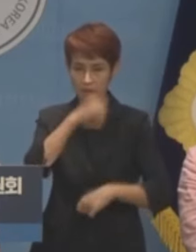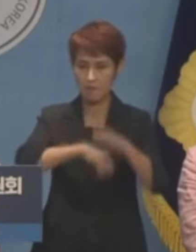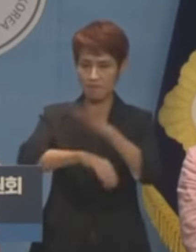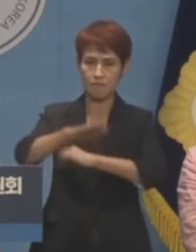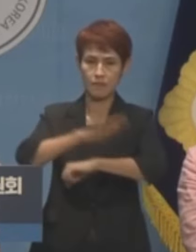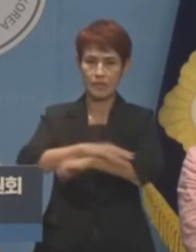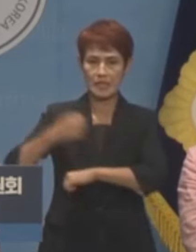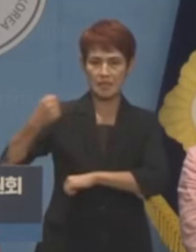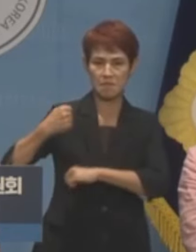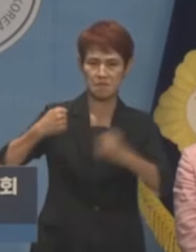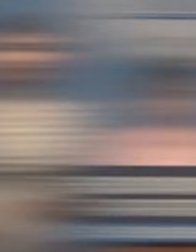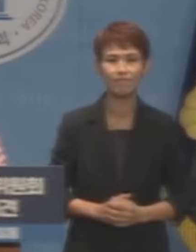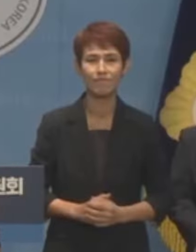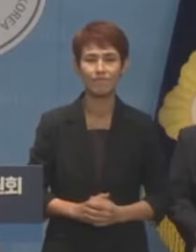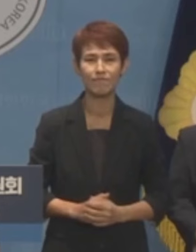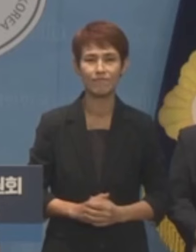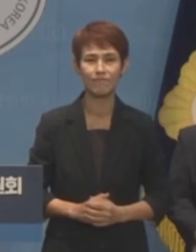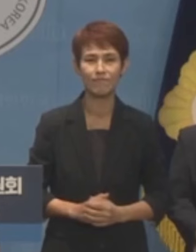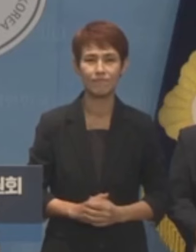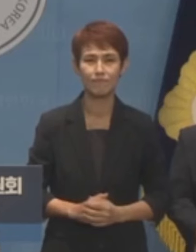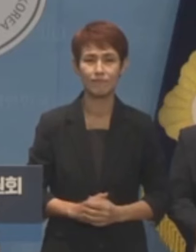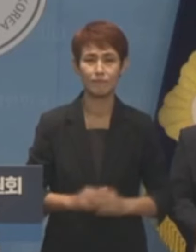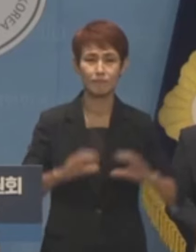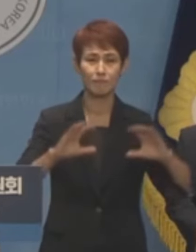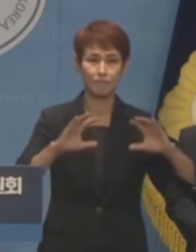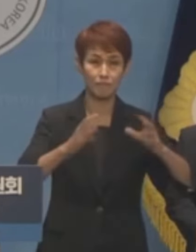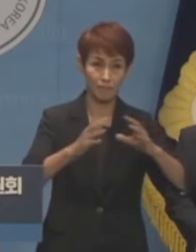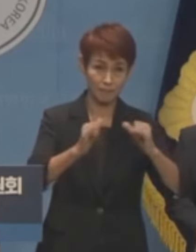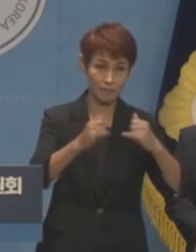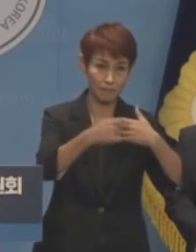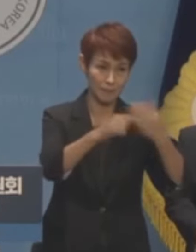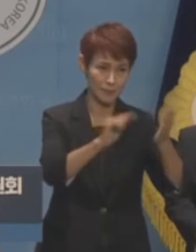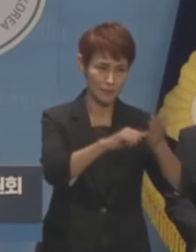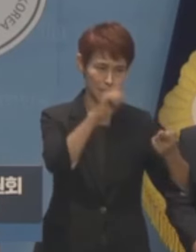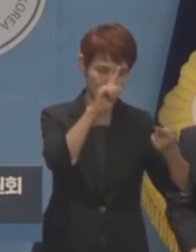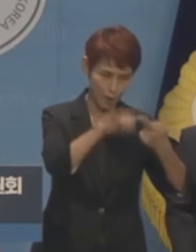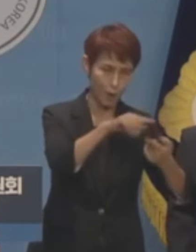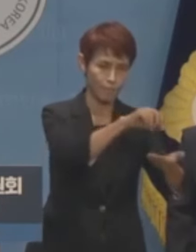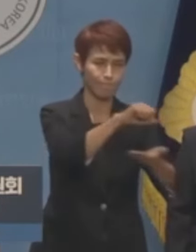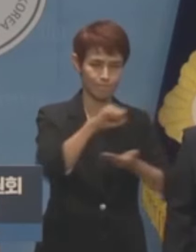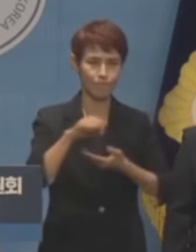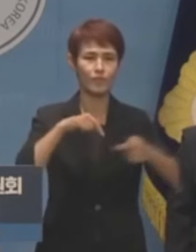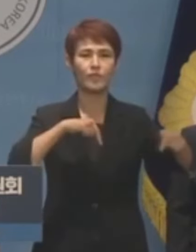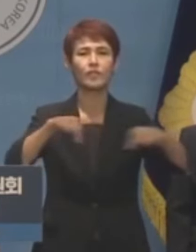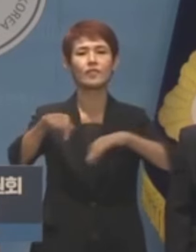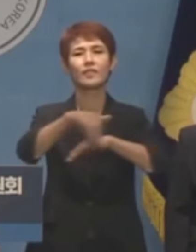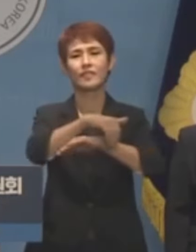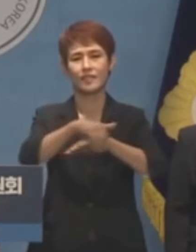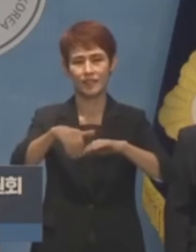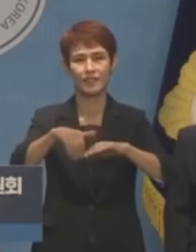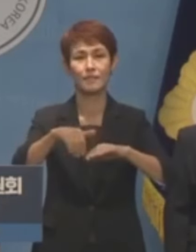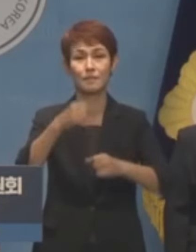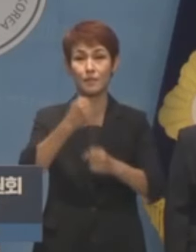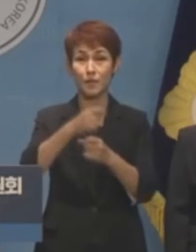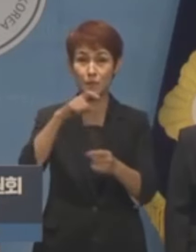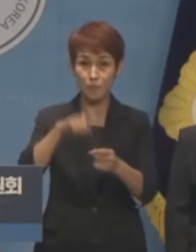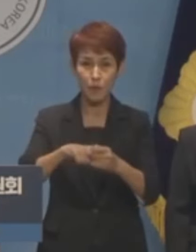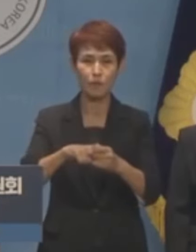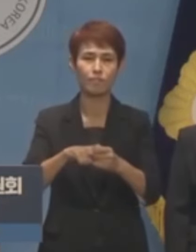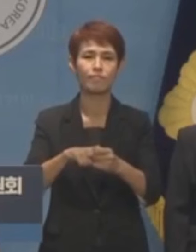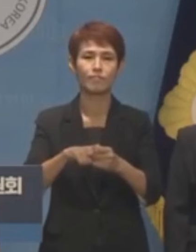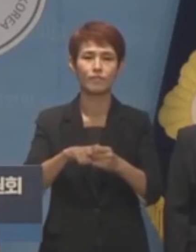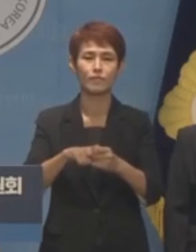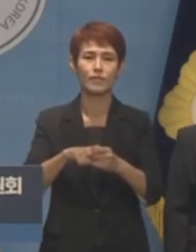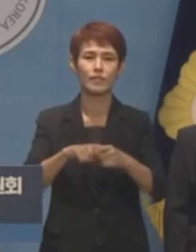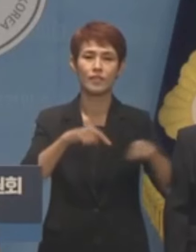공고의 할뿐입니다 민심 그대로 정치 시련을 위한 정치개혁 특별위원회 구성을 촉구합니다